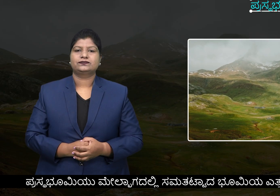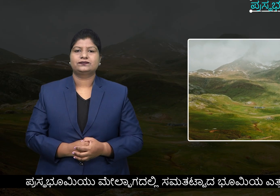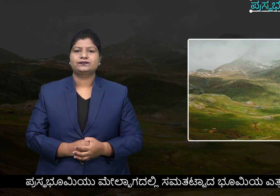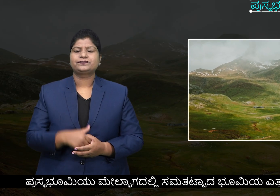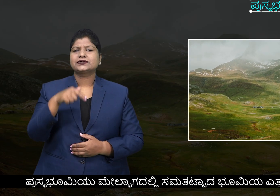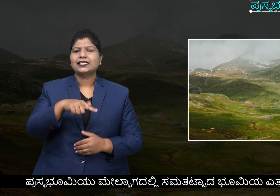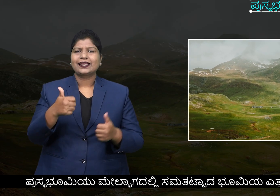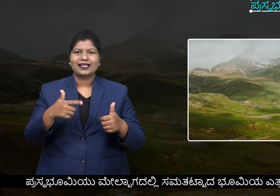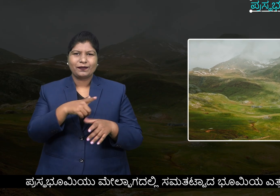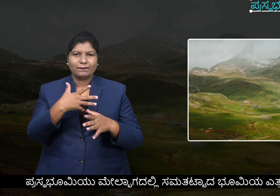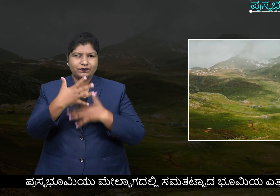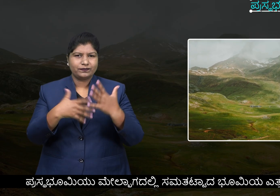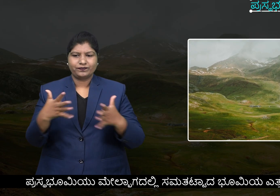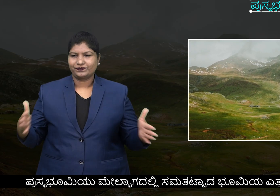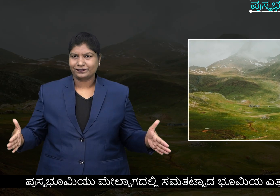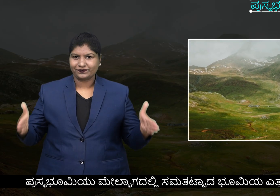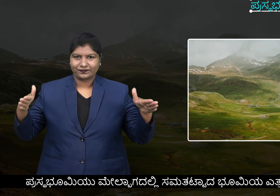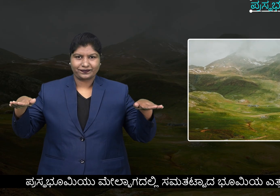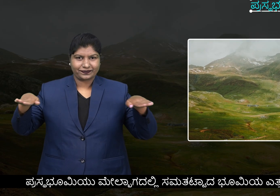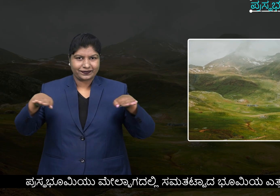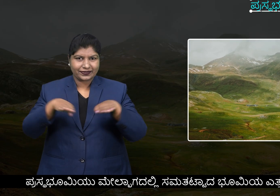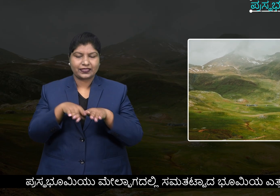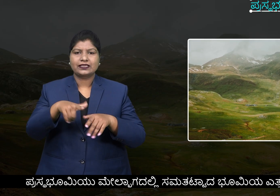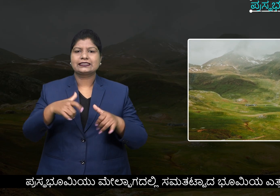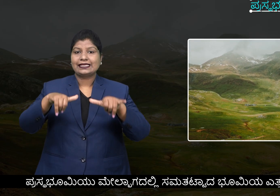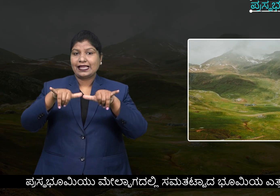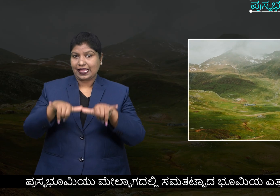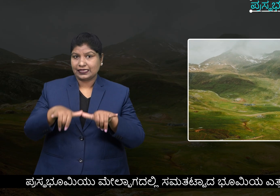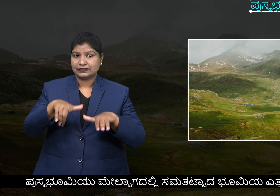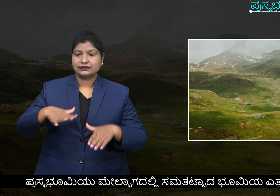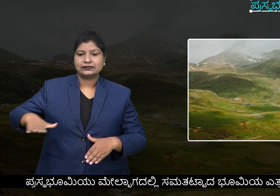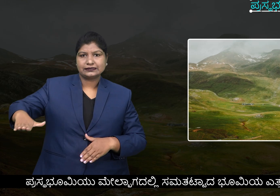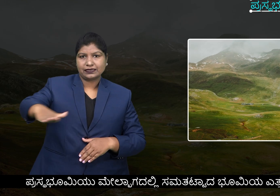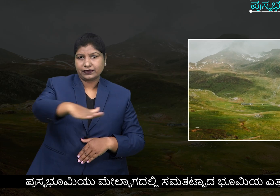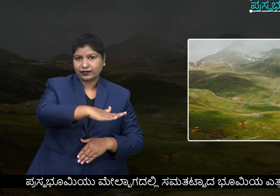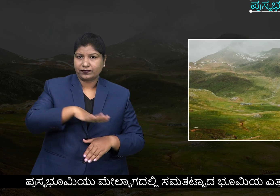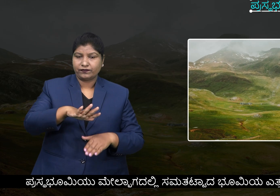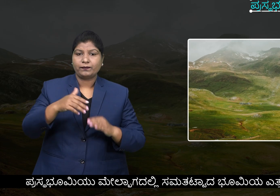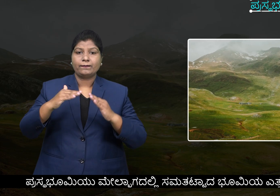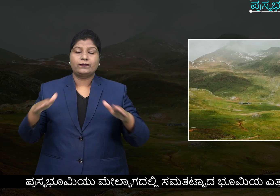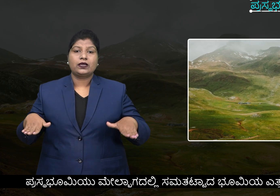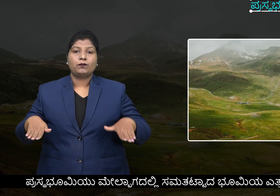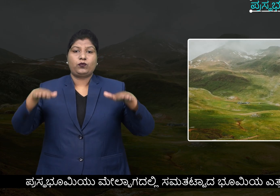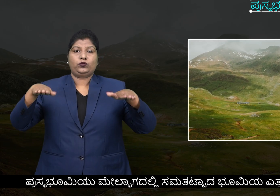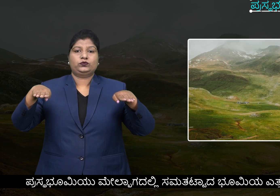ಪ್ರಸ್ಥಭೂಮಿಯು ಮೇಲ್ಭಾಗದಲ್ಲಿ ಸಮತಟ್ಟಾದ ಭೂಮಿಯ ಎತ್ತರದ ಪ್ರದೇಶವಾಗಿದೆ.